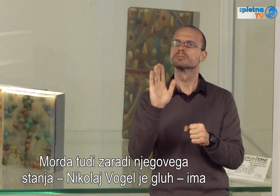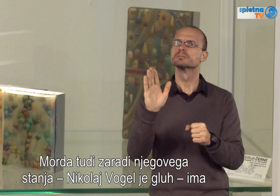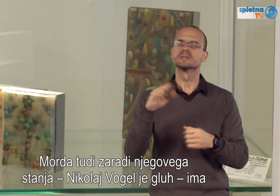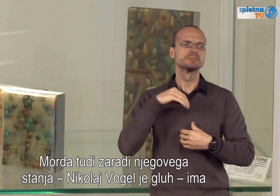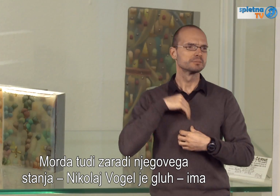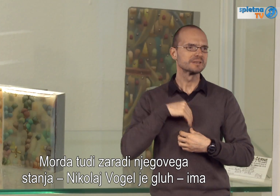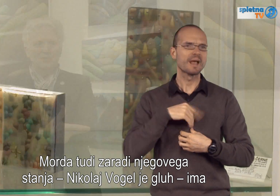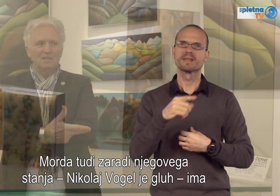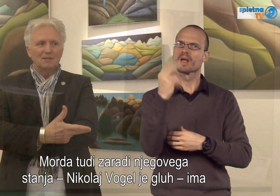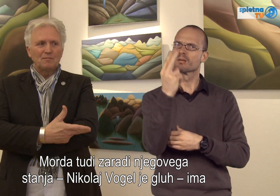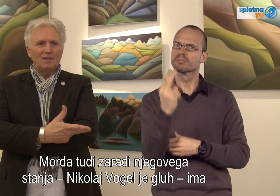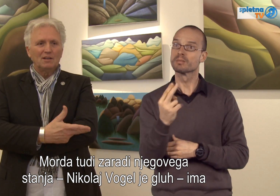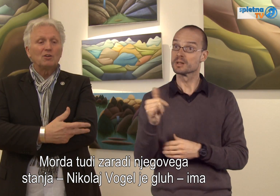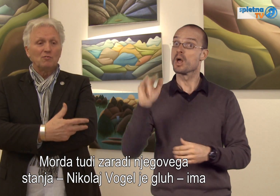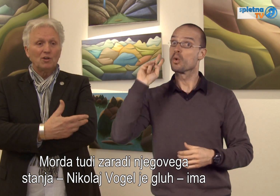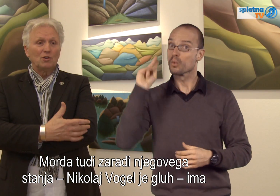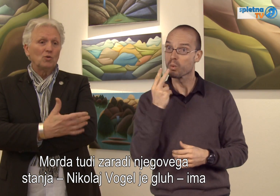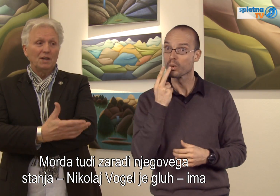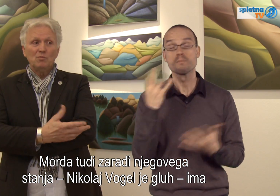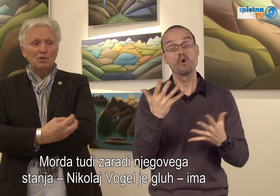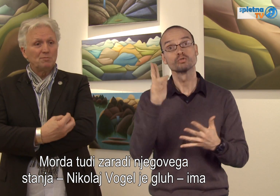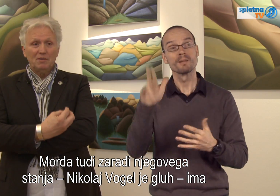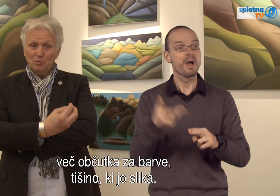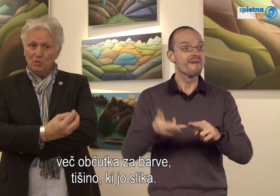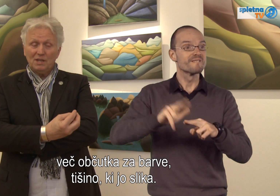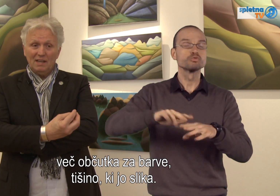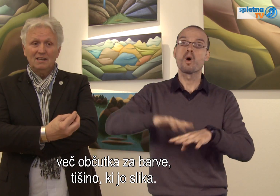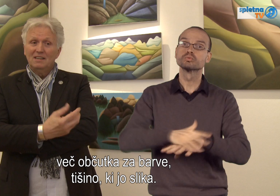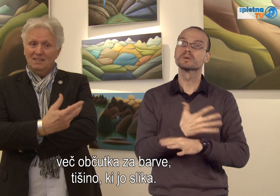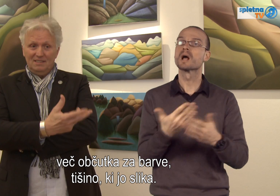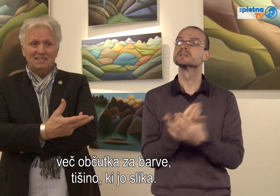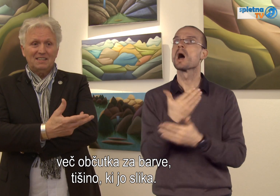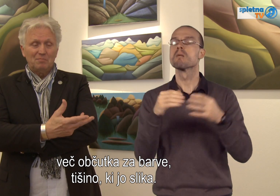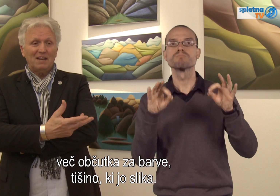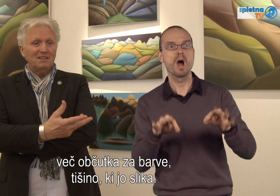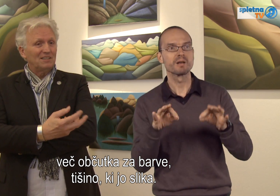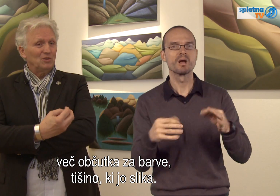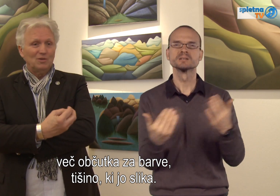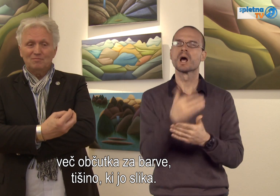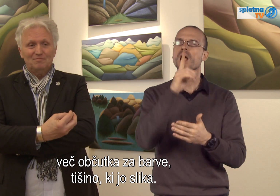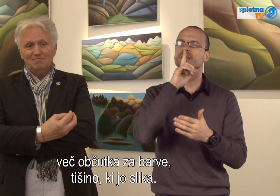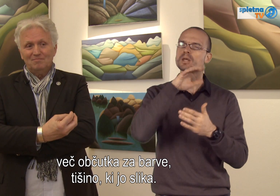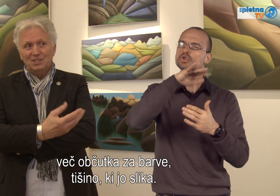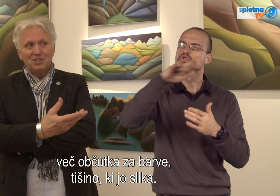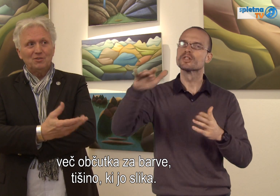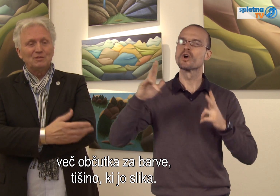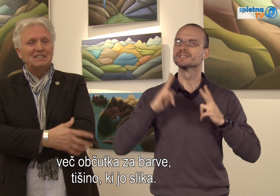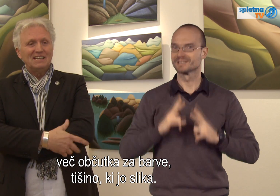stanja, ki ga gospod Nikolaj Vogel gluhonem, mogoče ima več občutka za te barve, za to tišino v teh slikah,